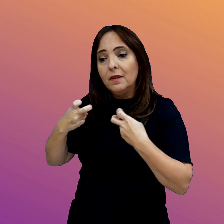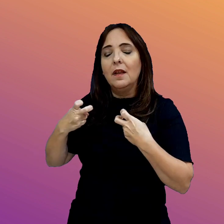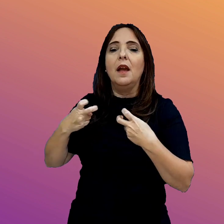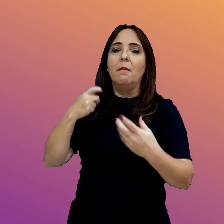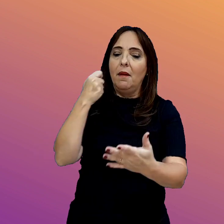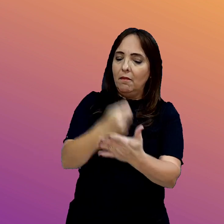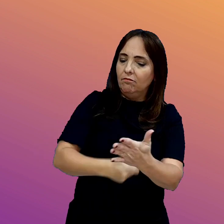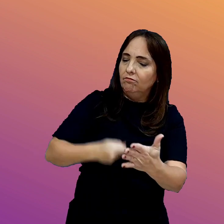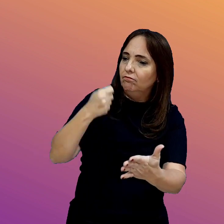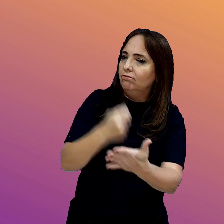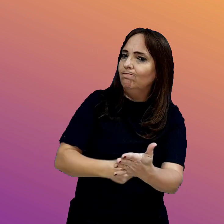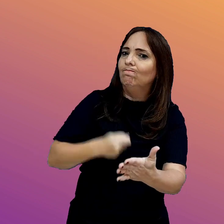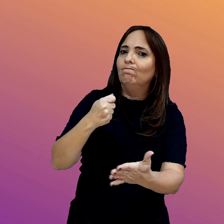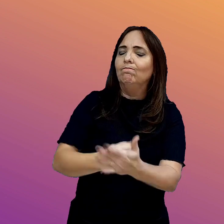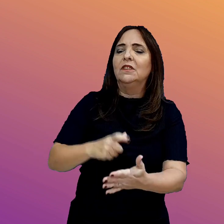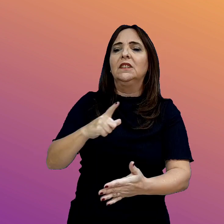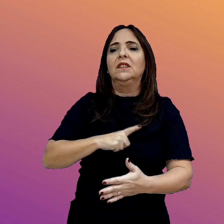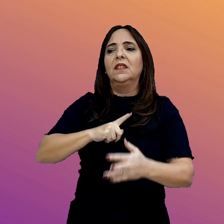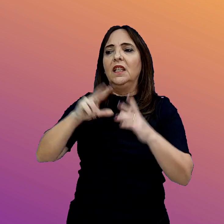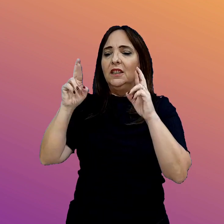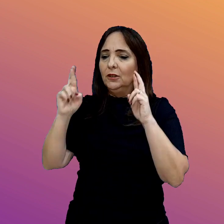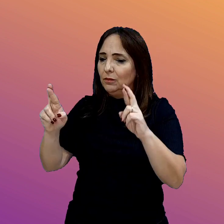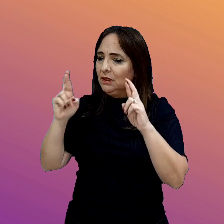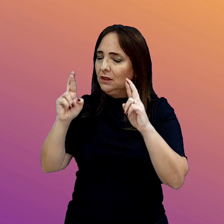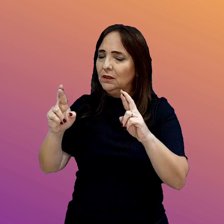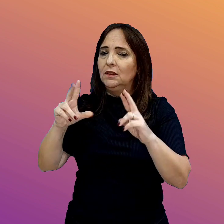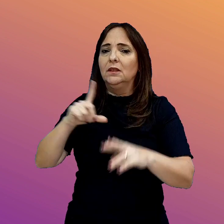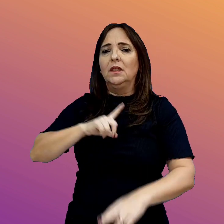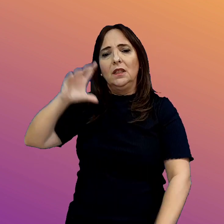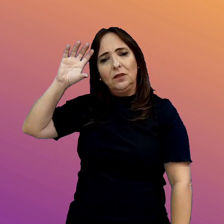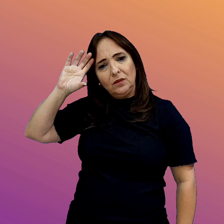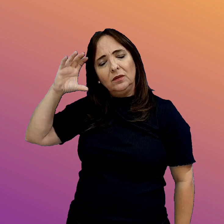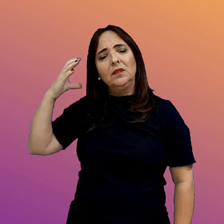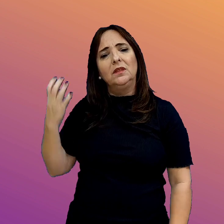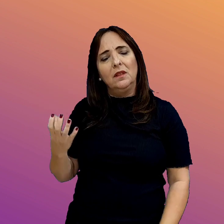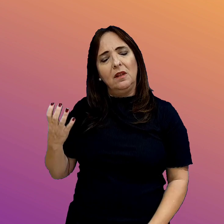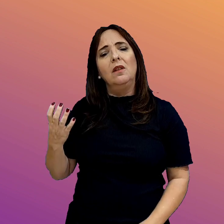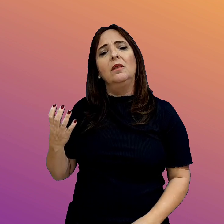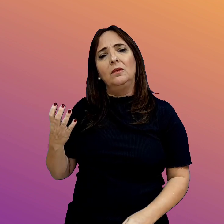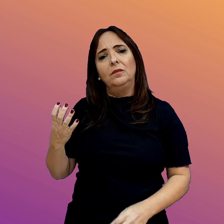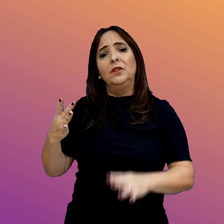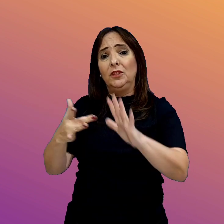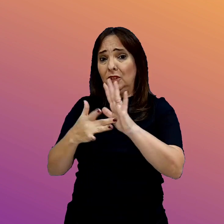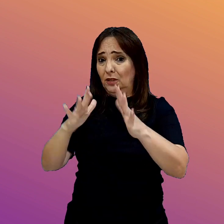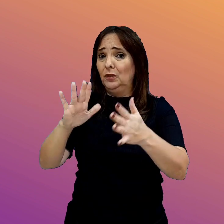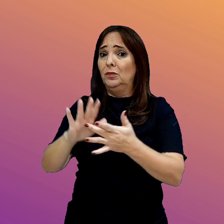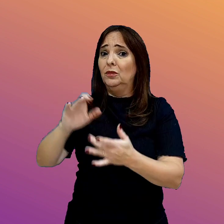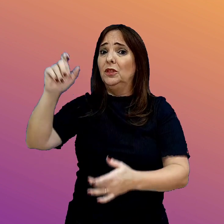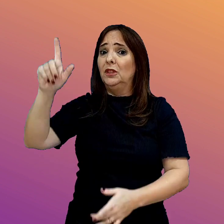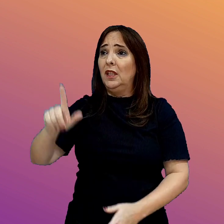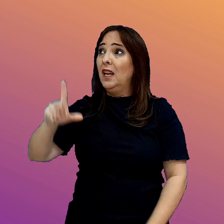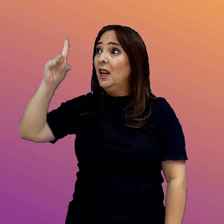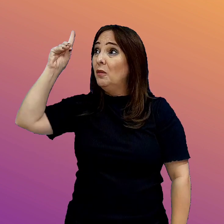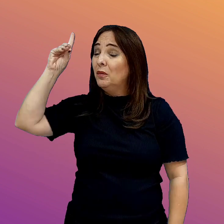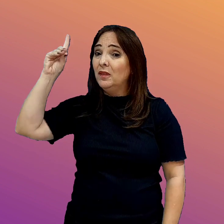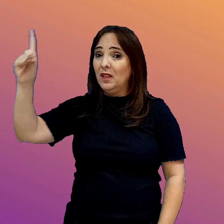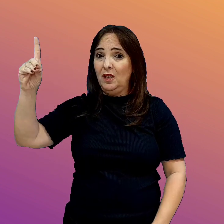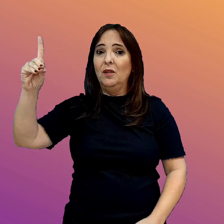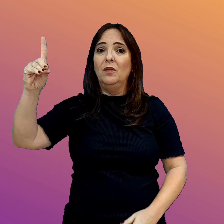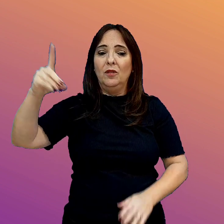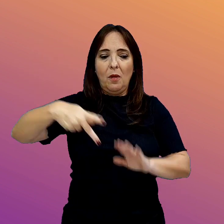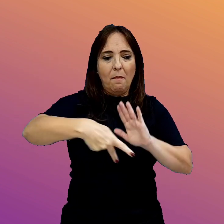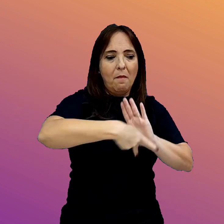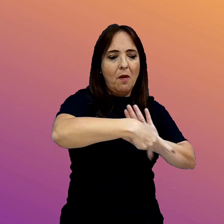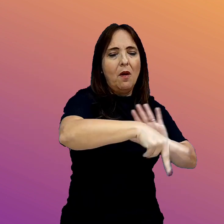solução, a cura. Sim. Jesus Cristo ainda é o Deus da família. Cristo está no centro da nossa casa. Então,